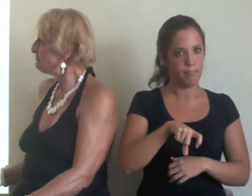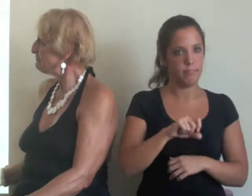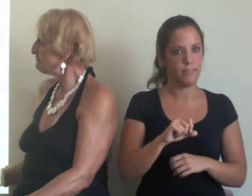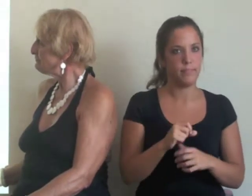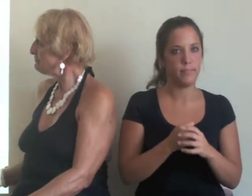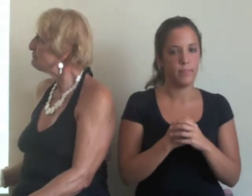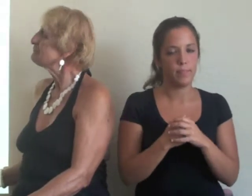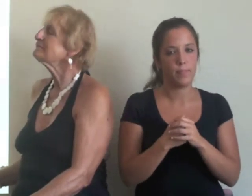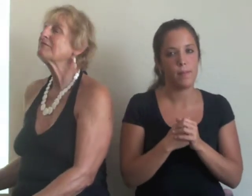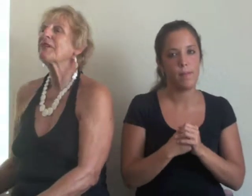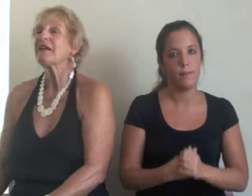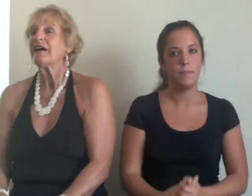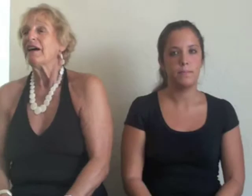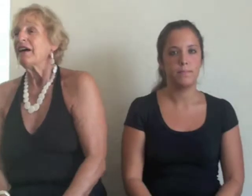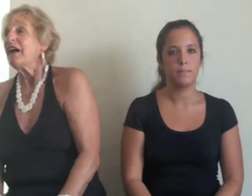con otros.